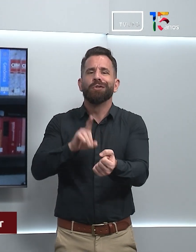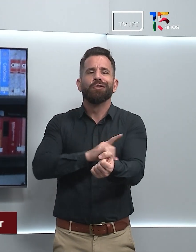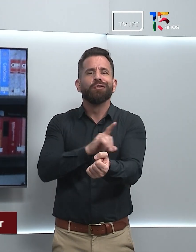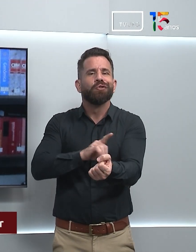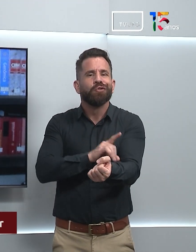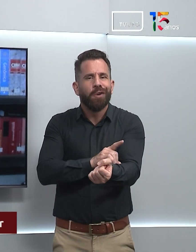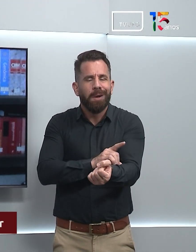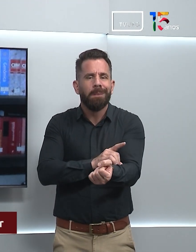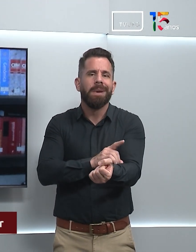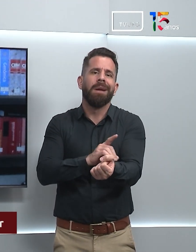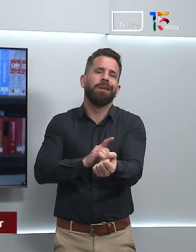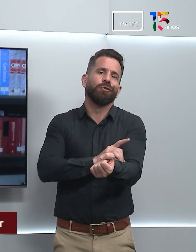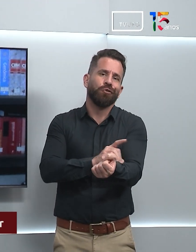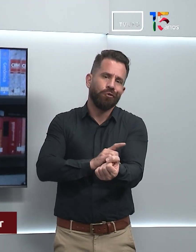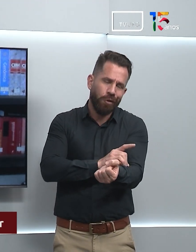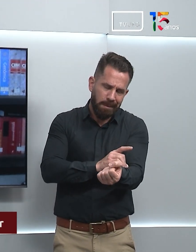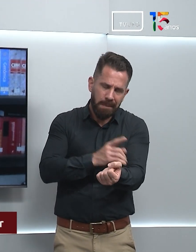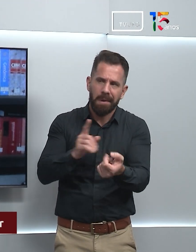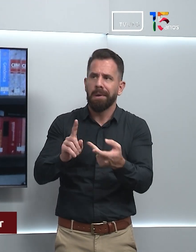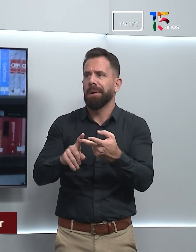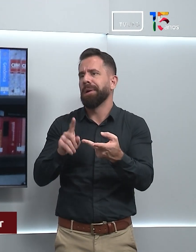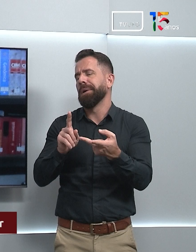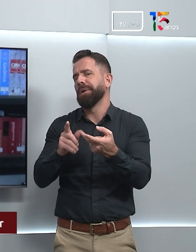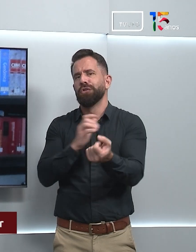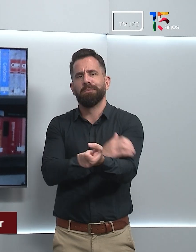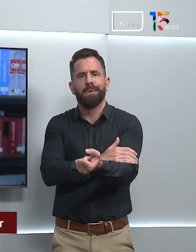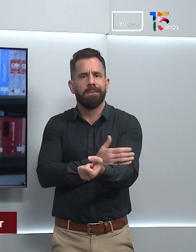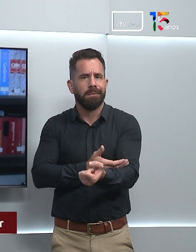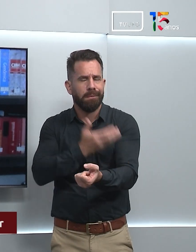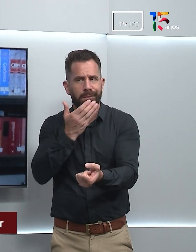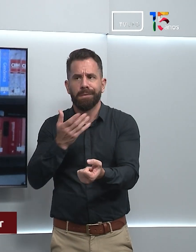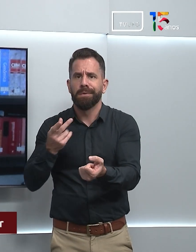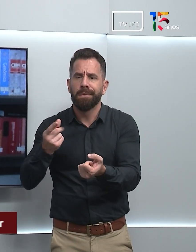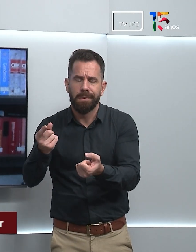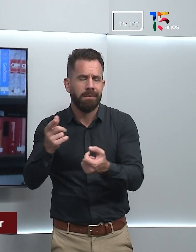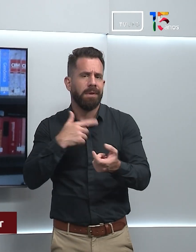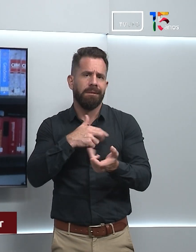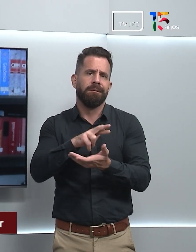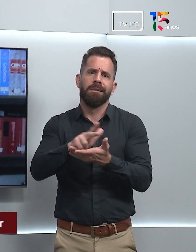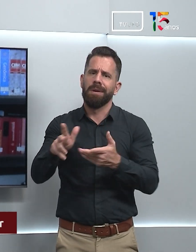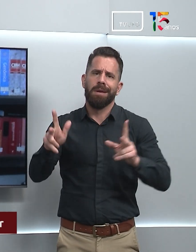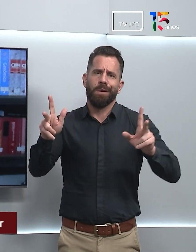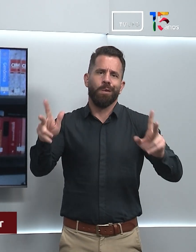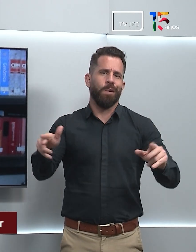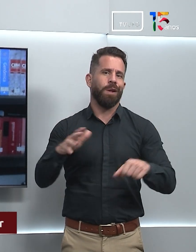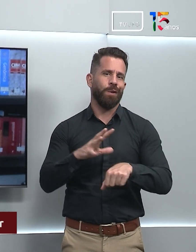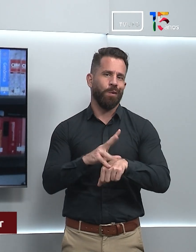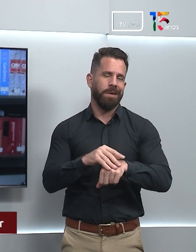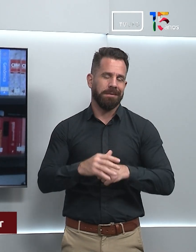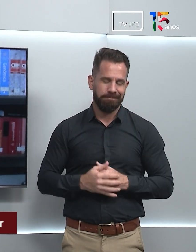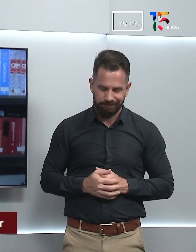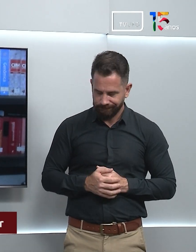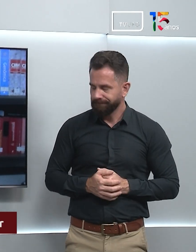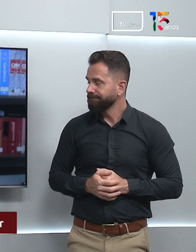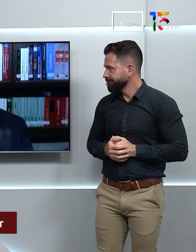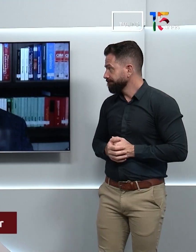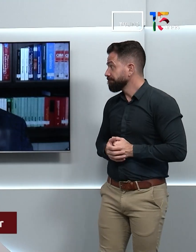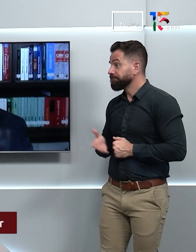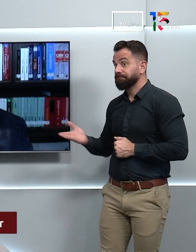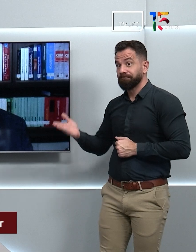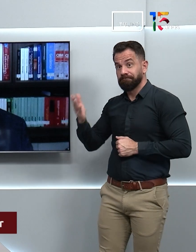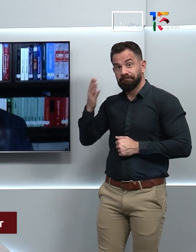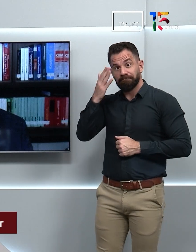como hipertensão arterial sistêmica, etc, etc. Perfeito, doutor. E aproveitando esse final do ano para falar sobre